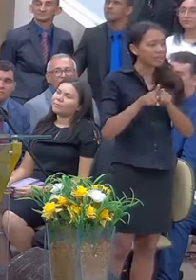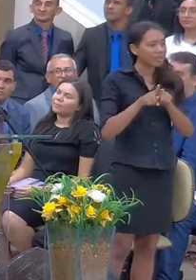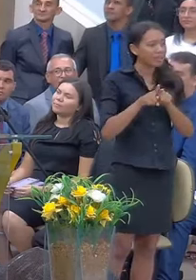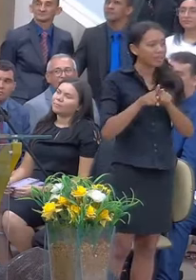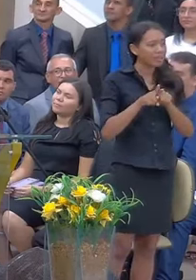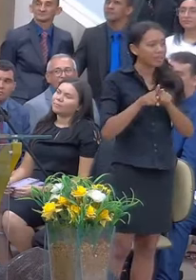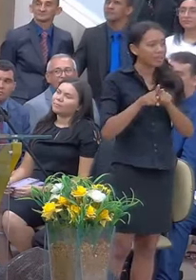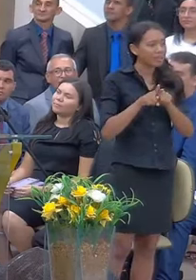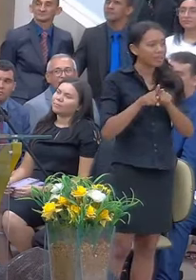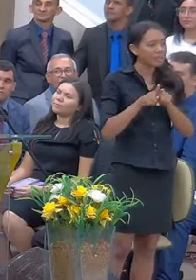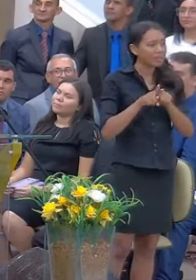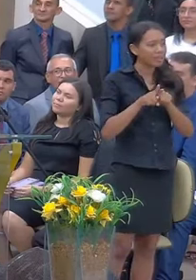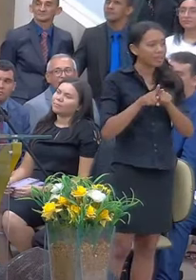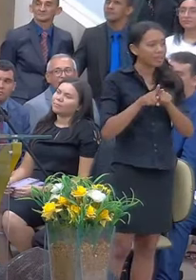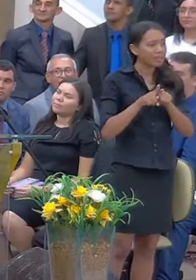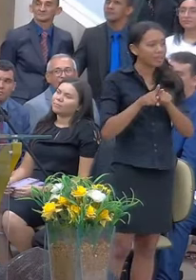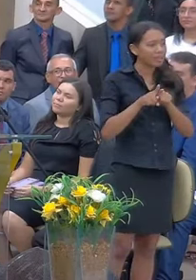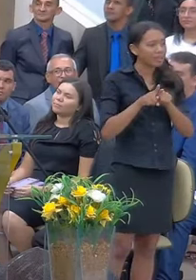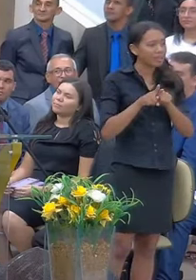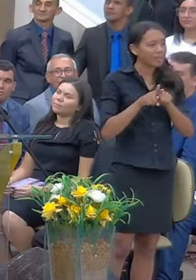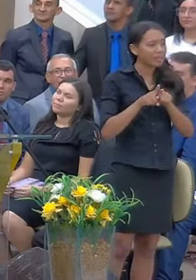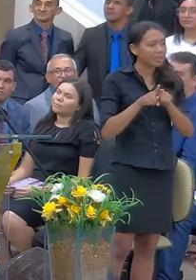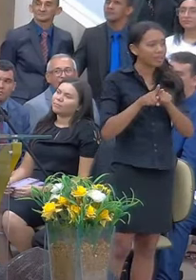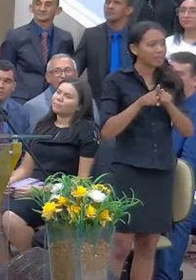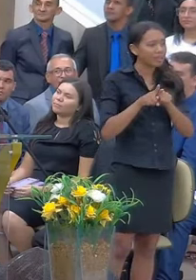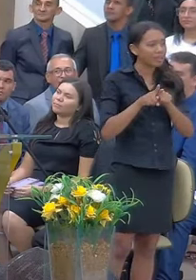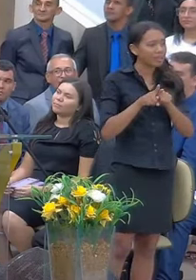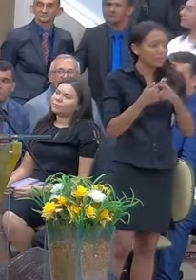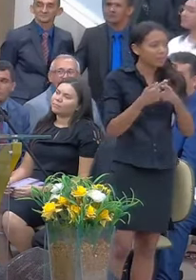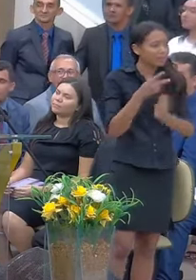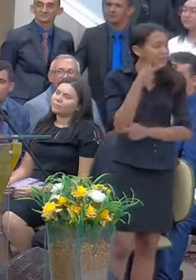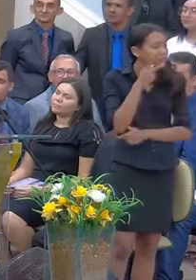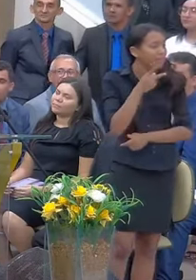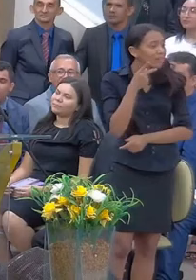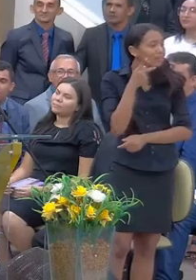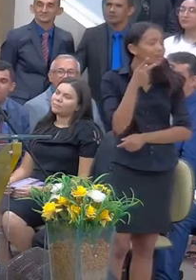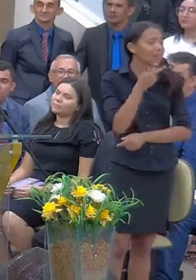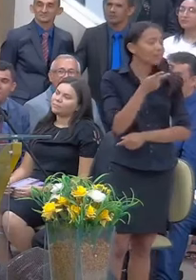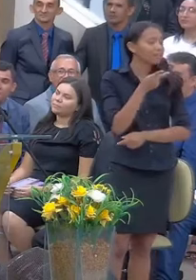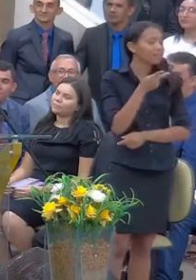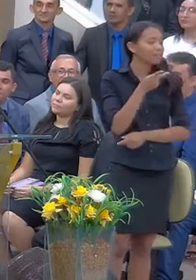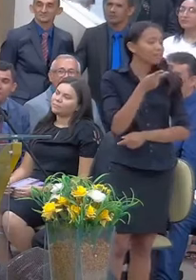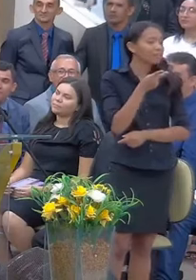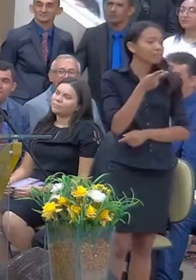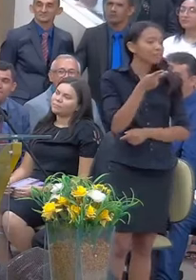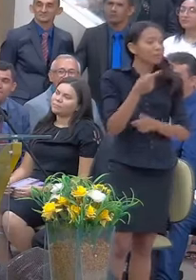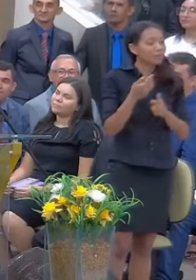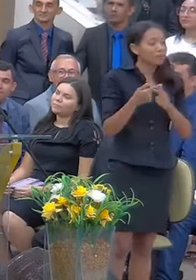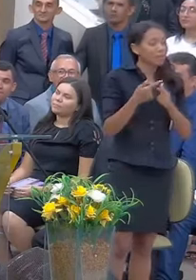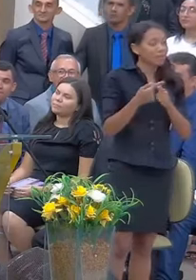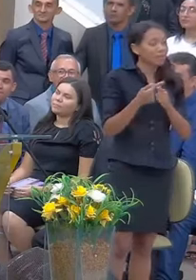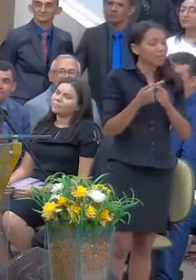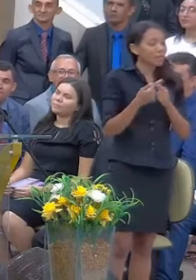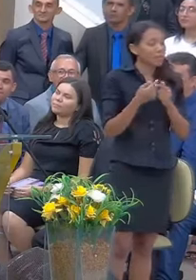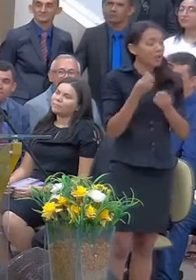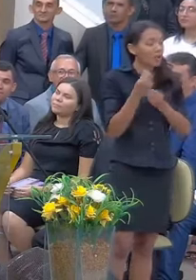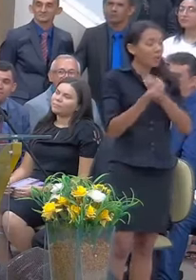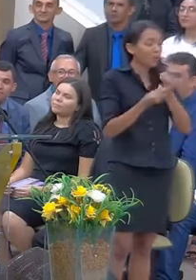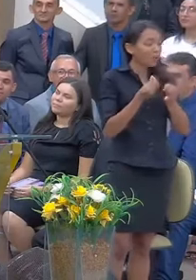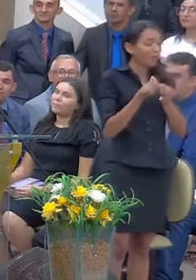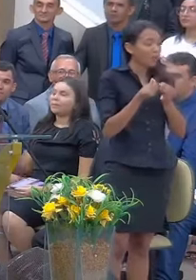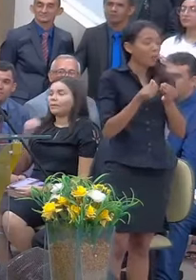na. Era eles que diziam. O modo deles sorrirem,